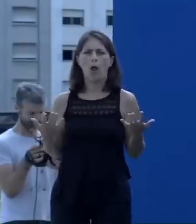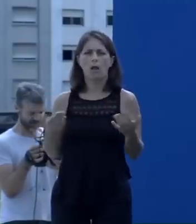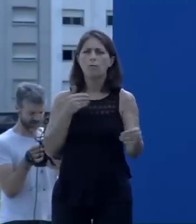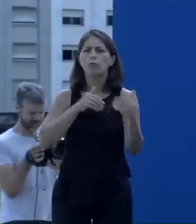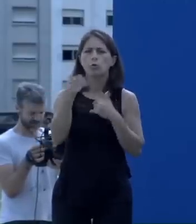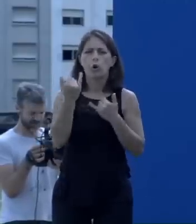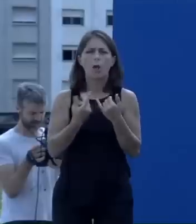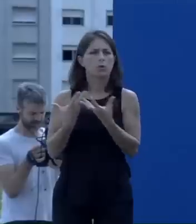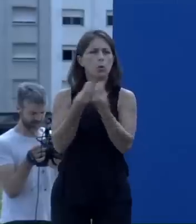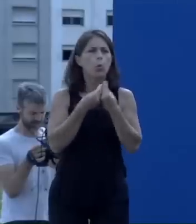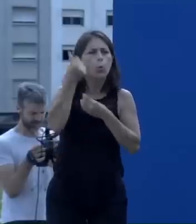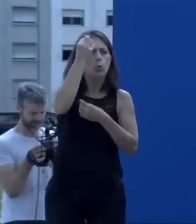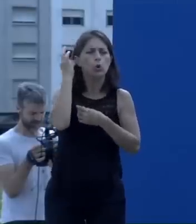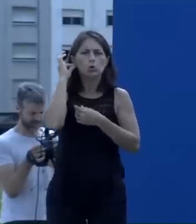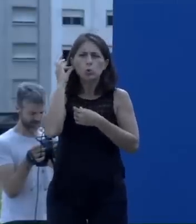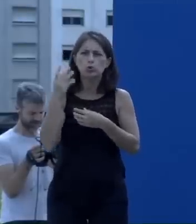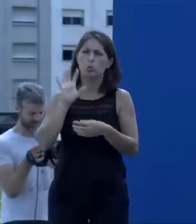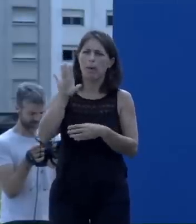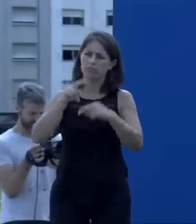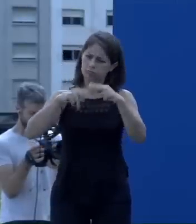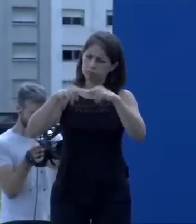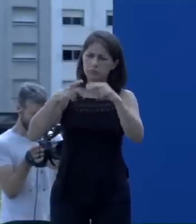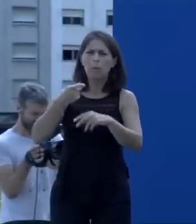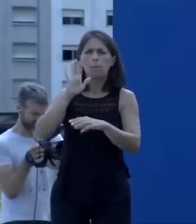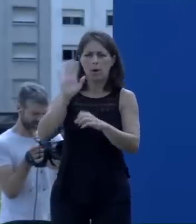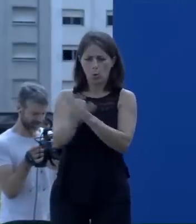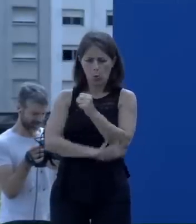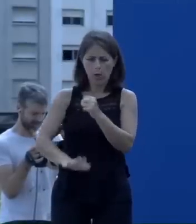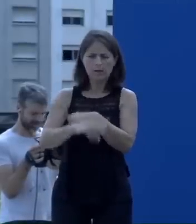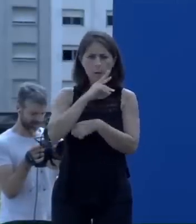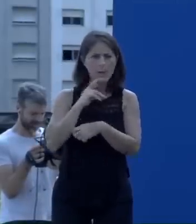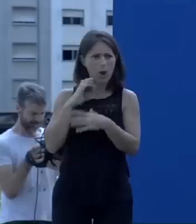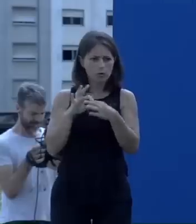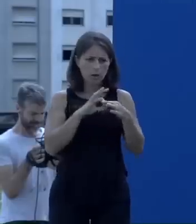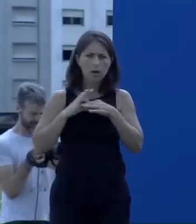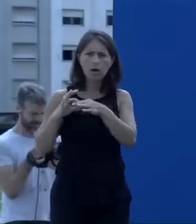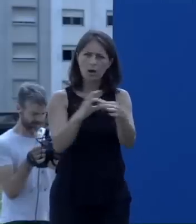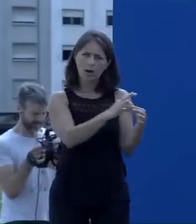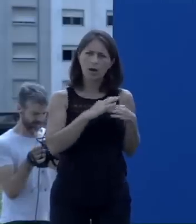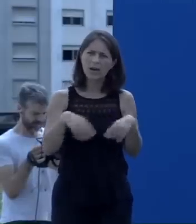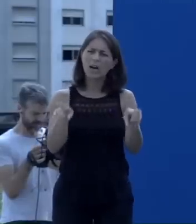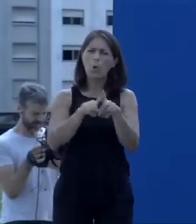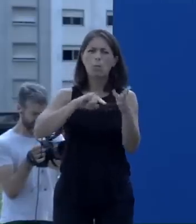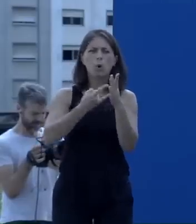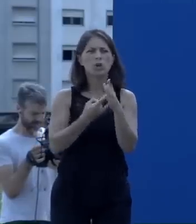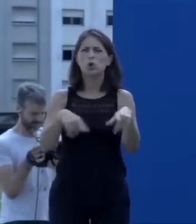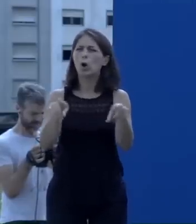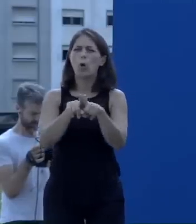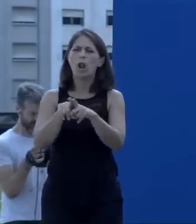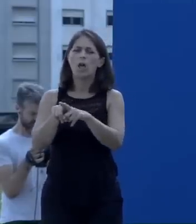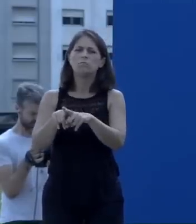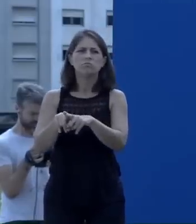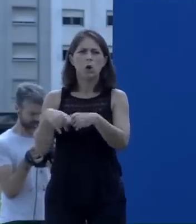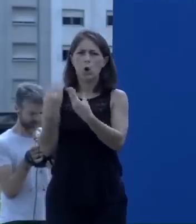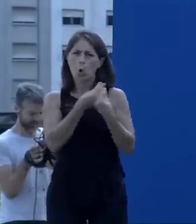xuntas e xuntos, de construir un país conforme uns valores que nos unen. É un proxecto de convivencia, e como calquera proxecto